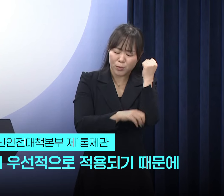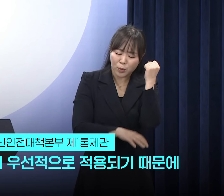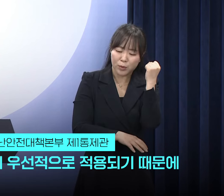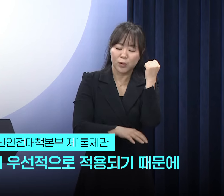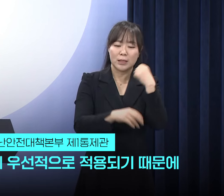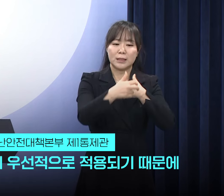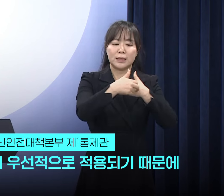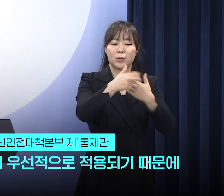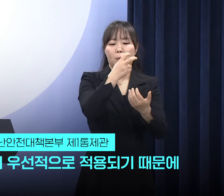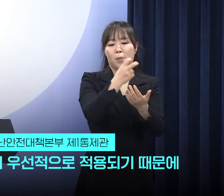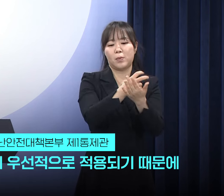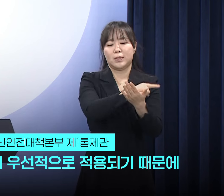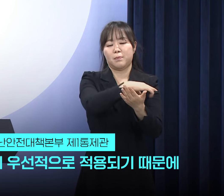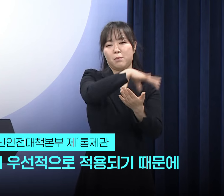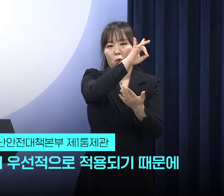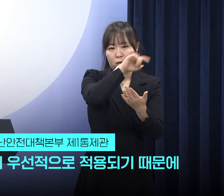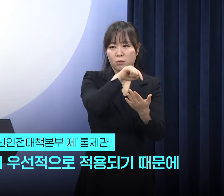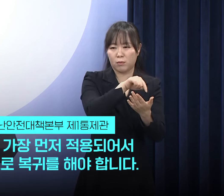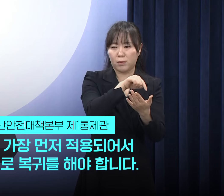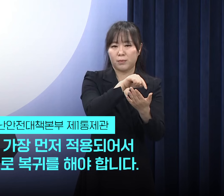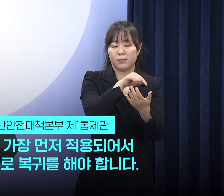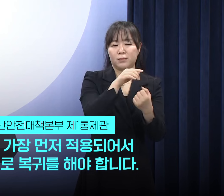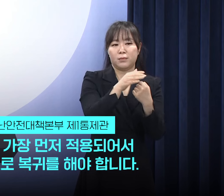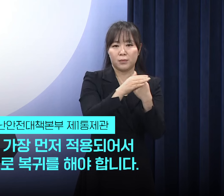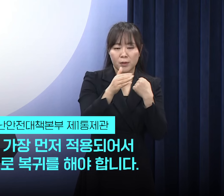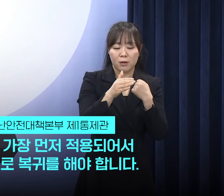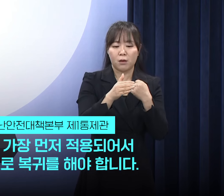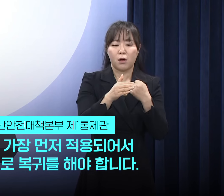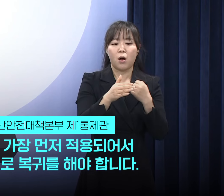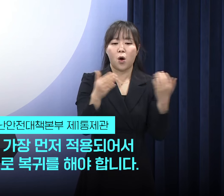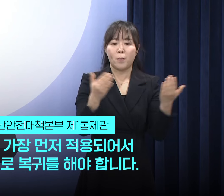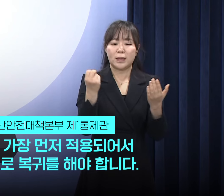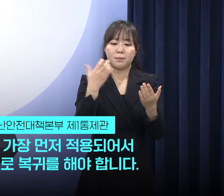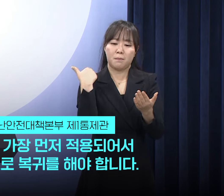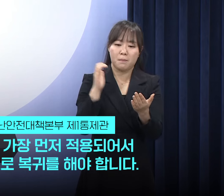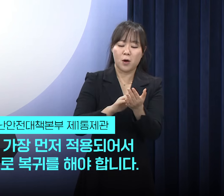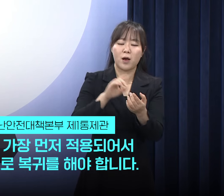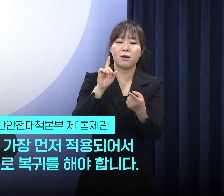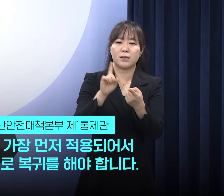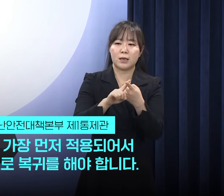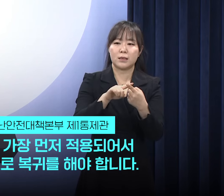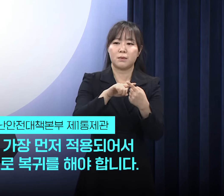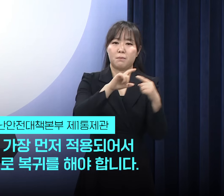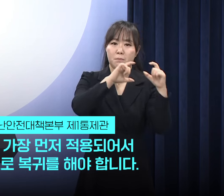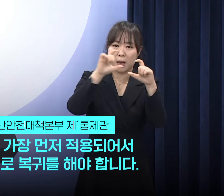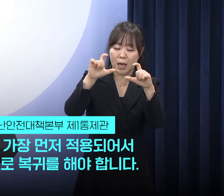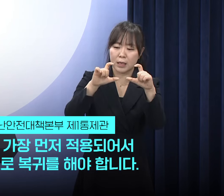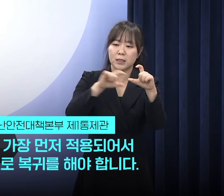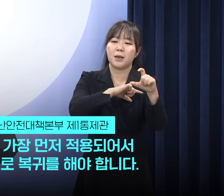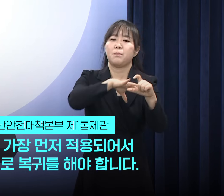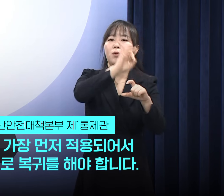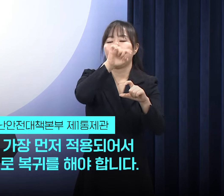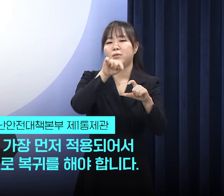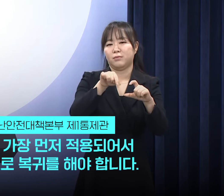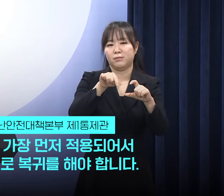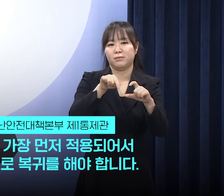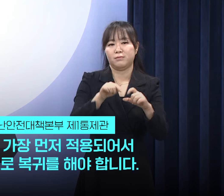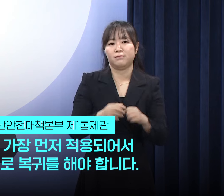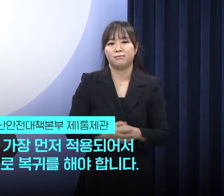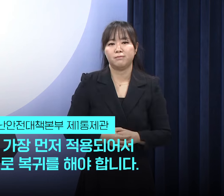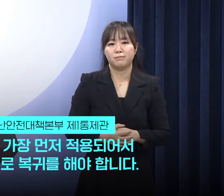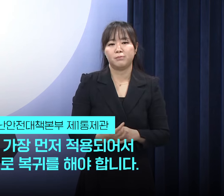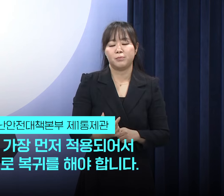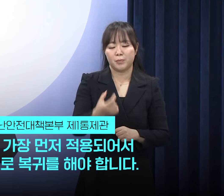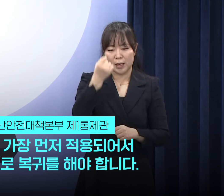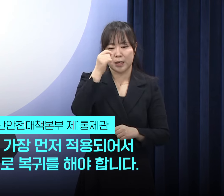기본적으로는 이제 의료법이 우선적으로 적용이 되기 때문에 업무 개시 명령이 가장 먼저 적용이 되어서